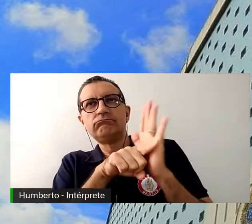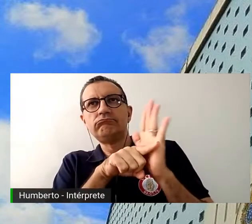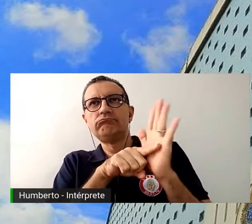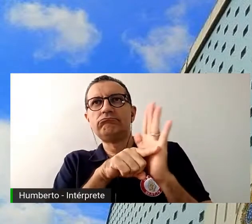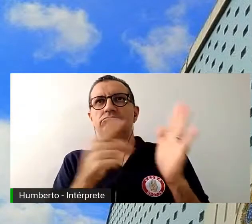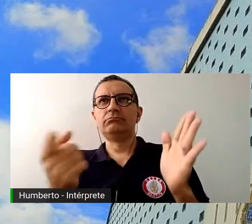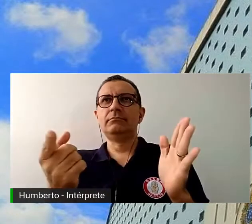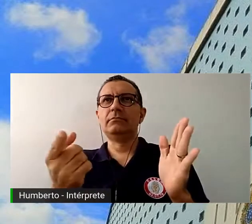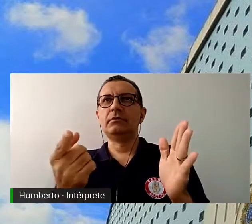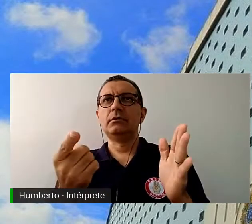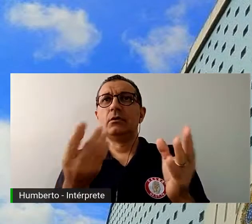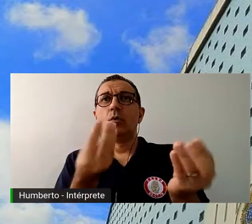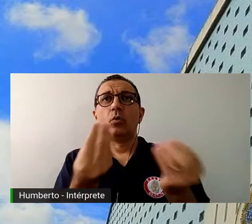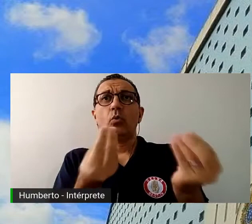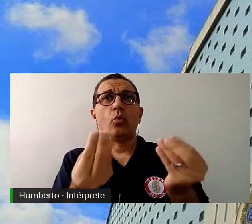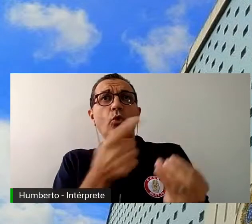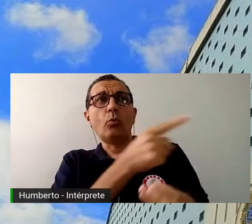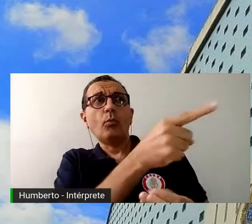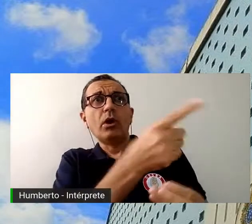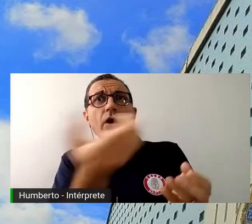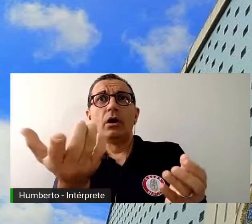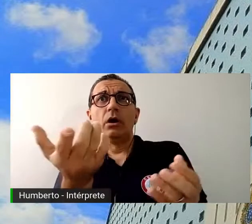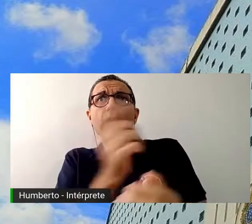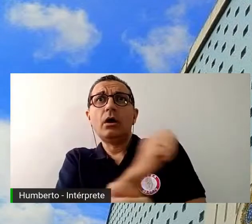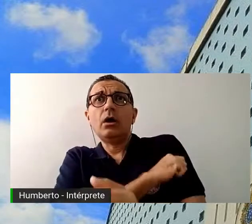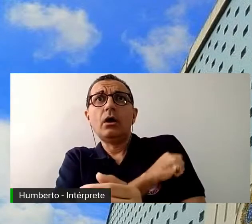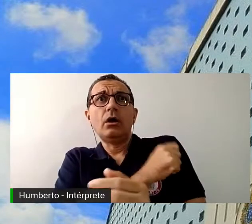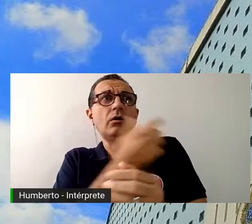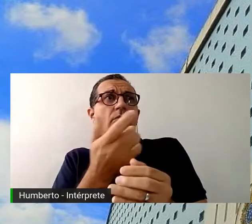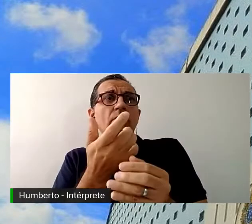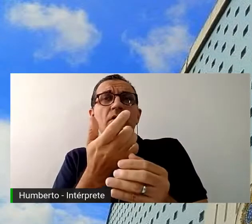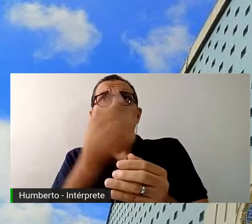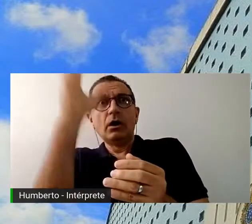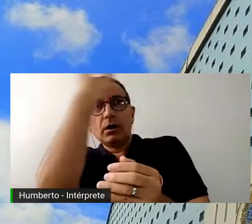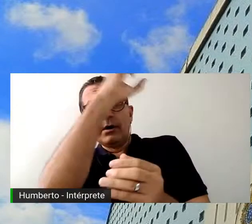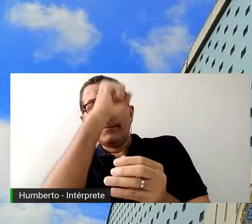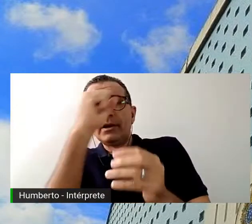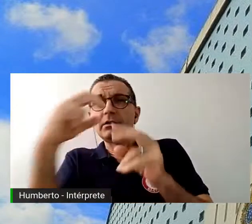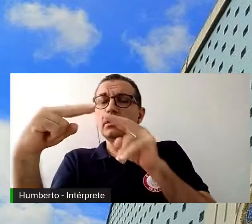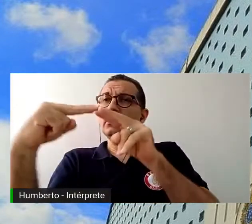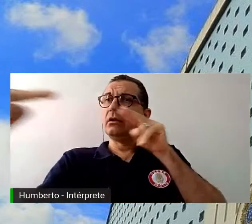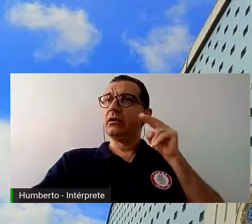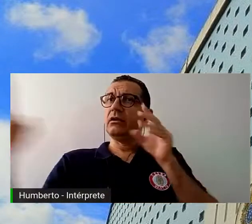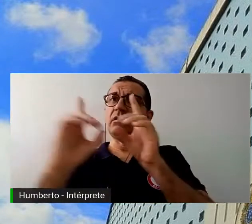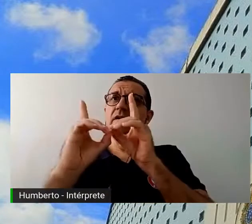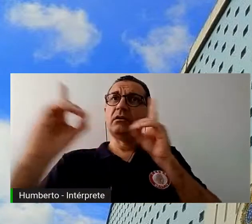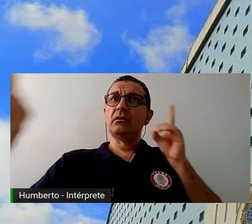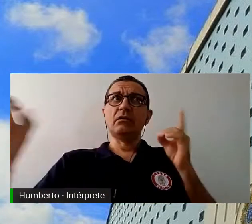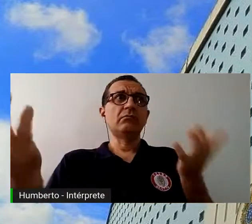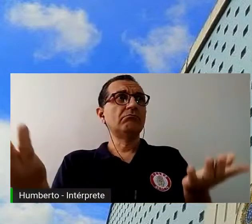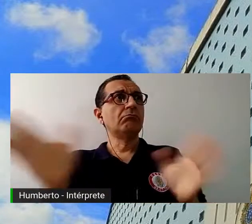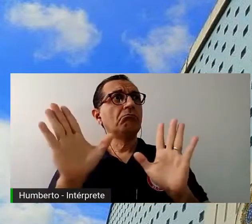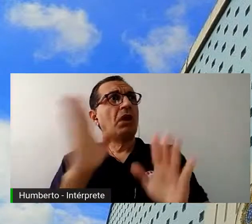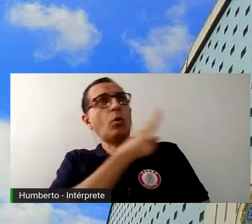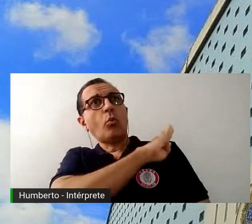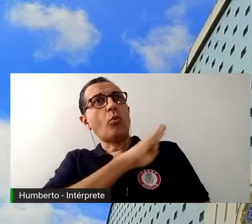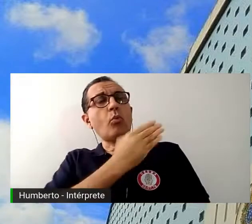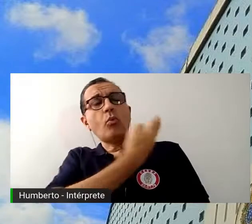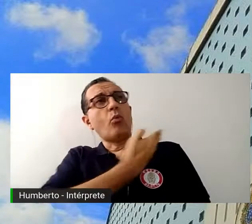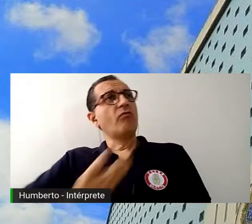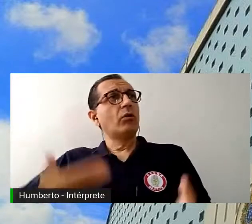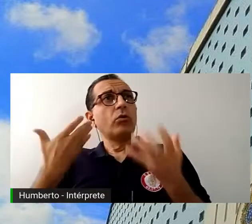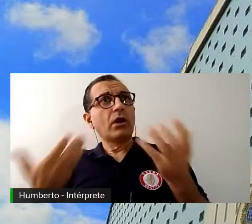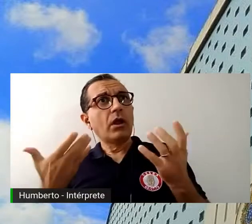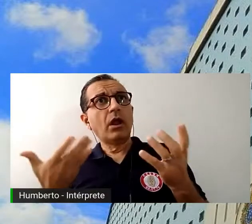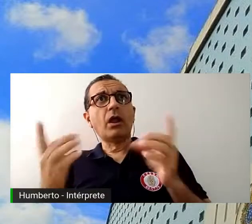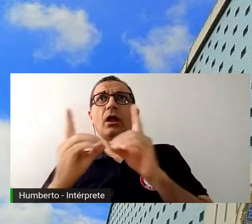E como é que esses meninos vão acompanhar o ensino remoto? E o governo quer começar o ensino remoto? É preciso cuidar primeiro